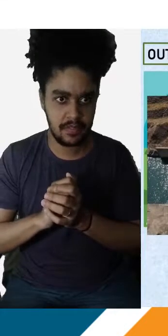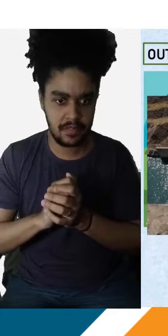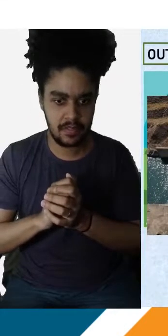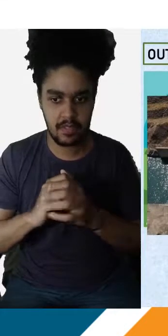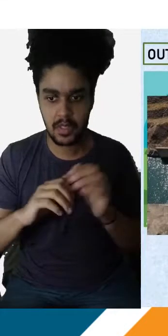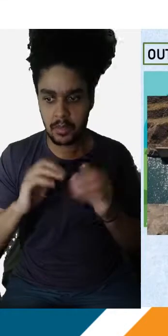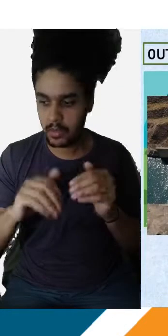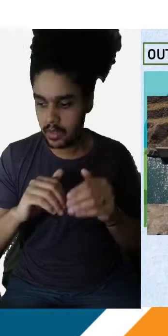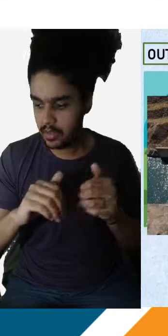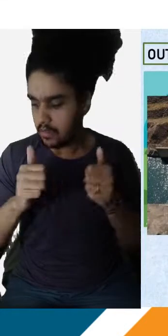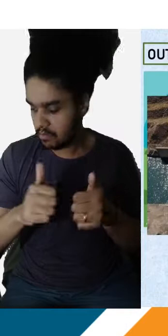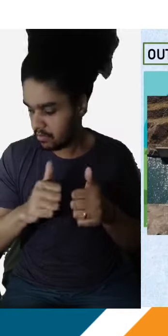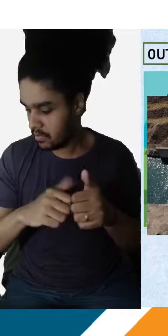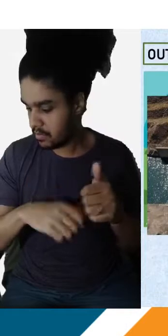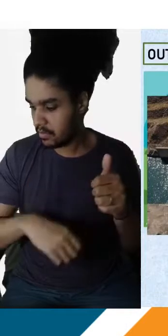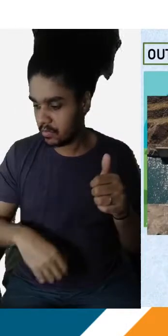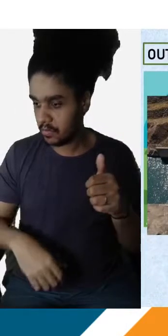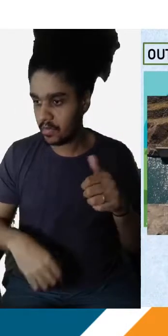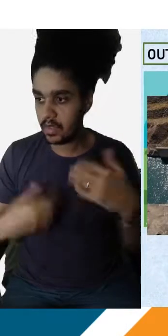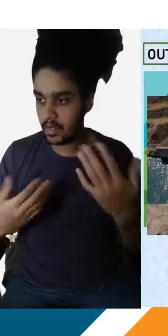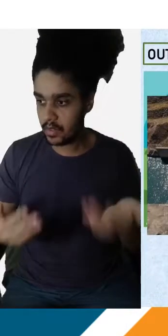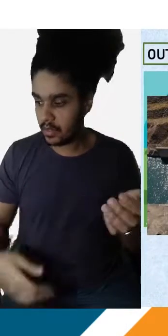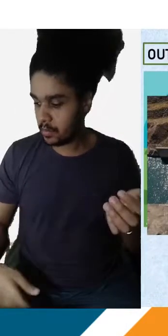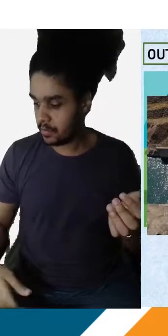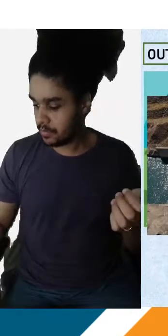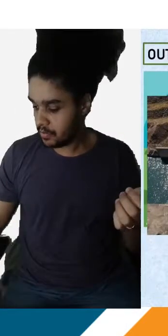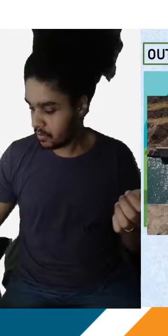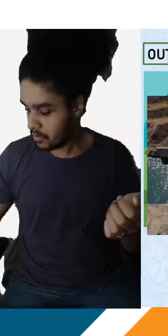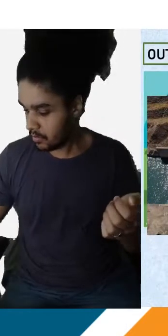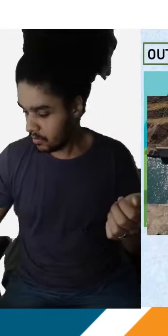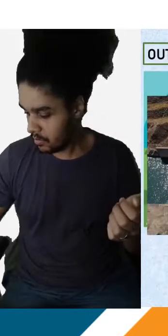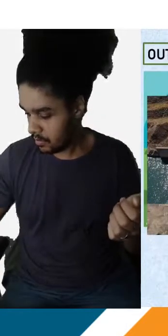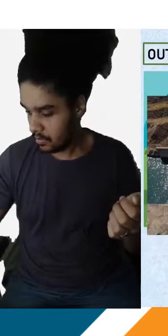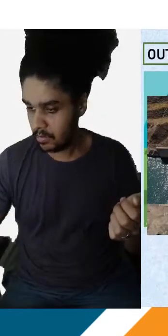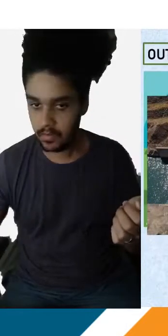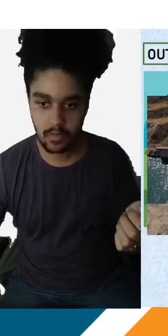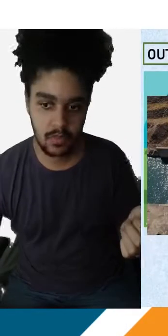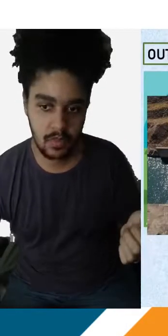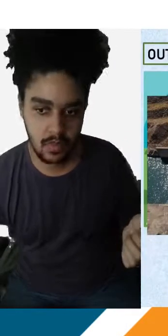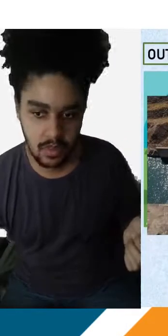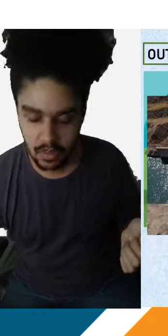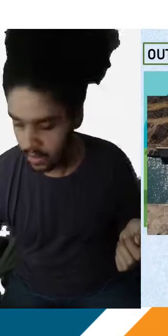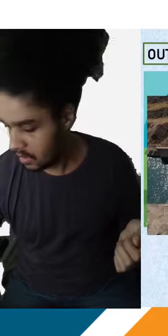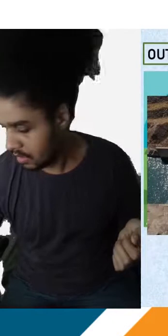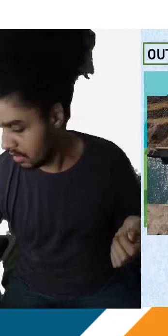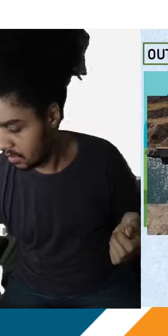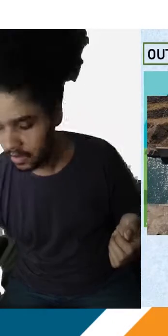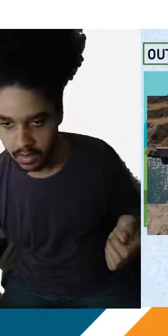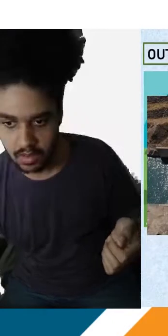Beleza? É um número muito expressivo. Então, a partir disso, a gente pode